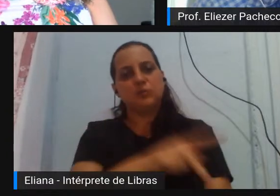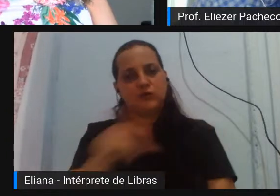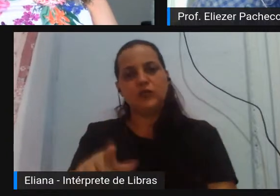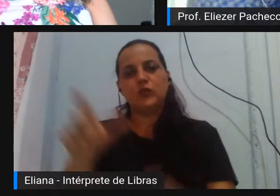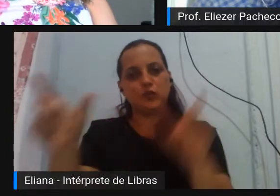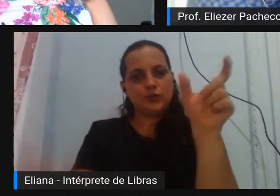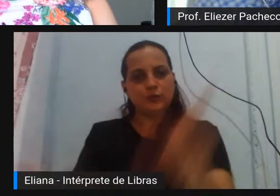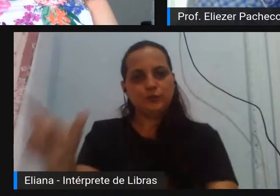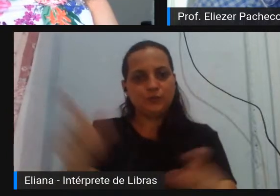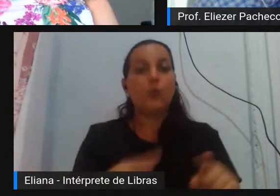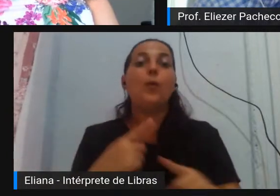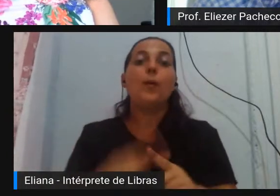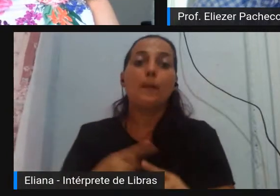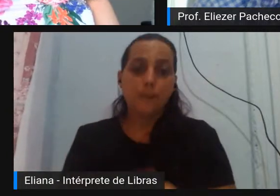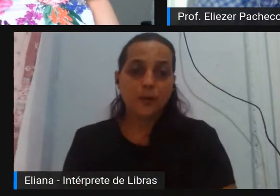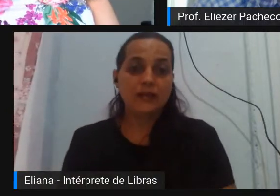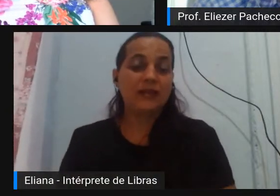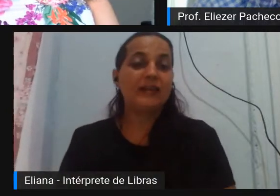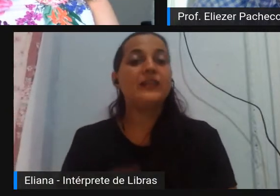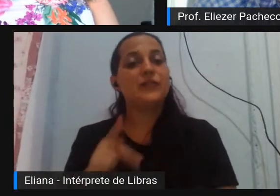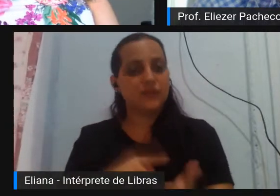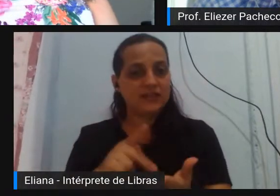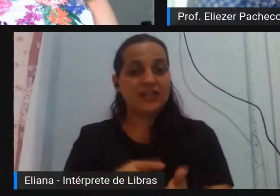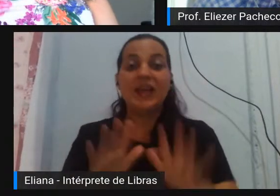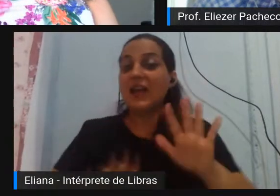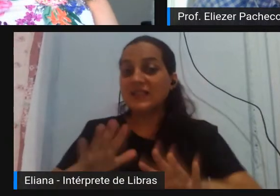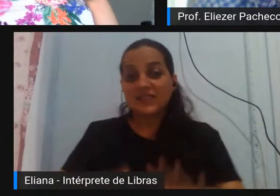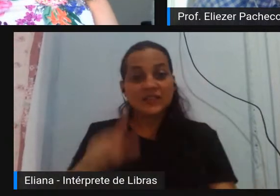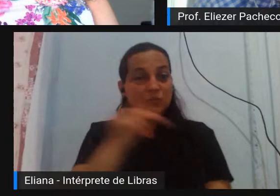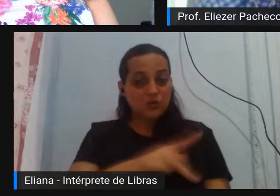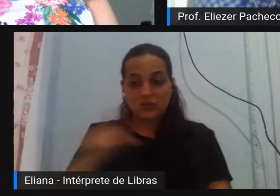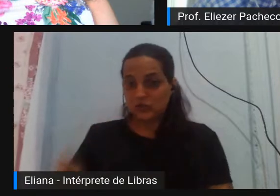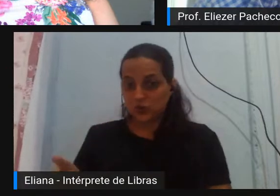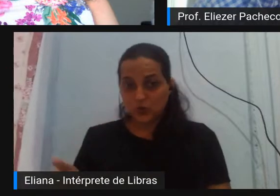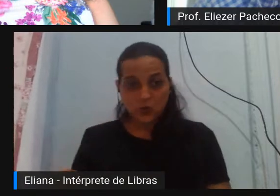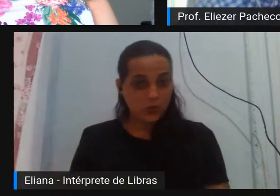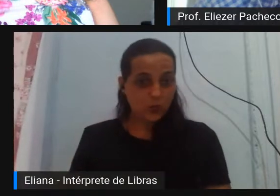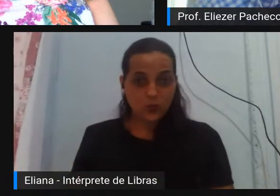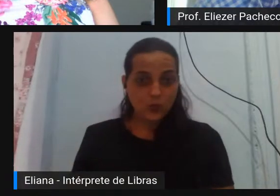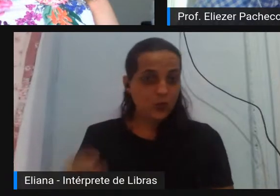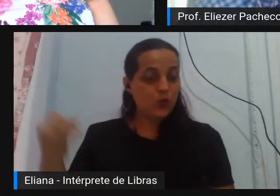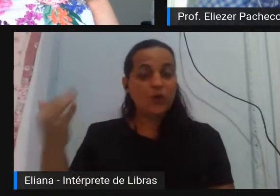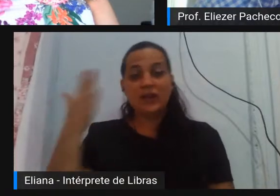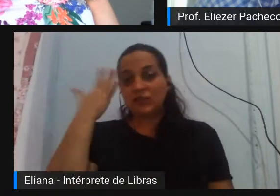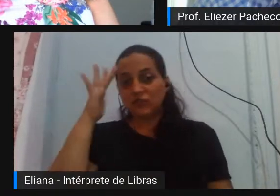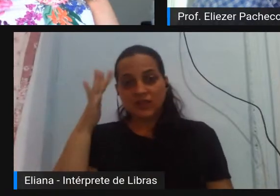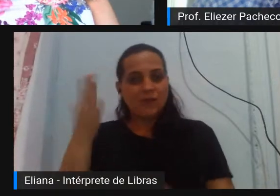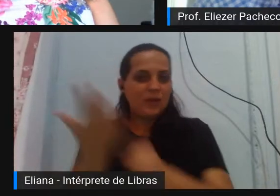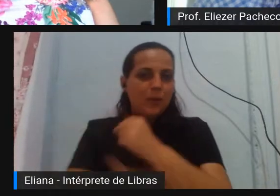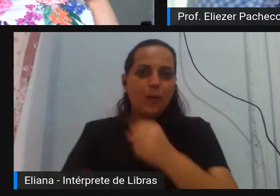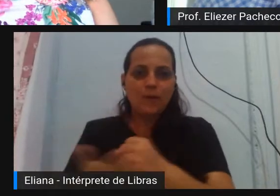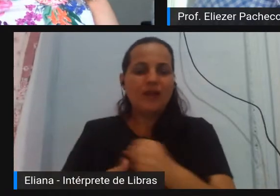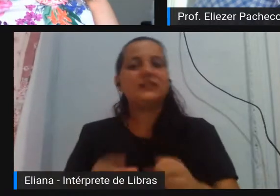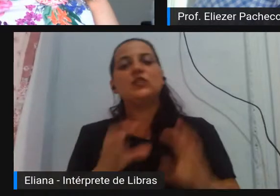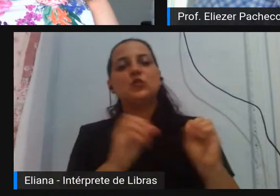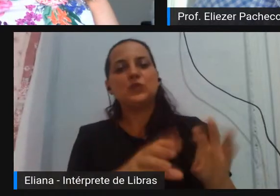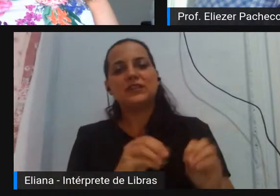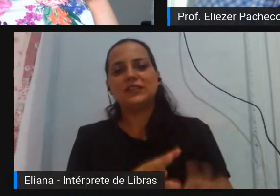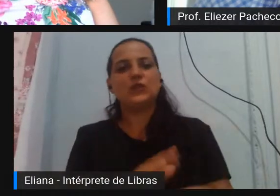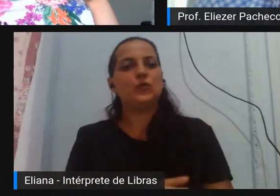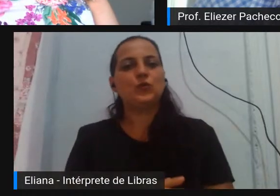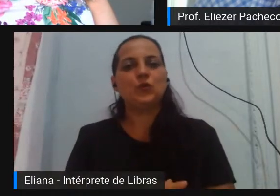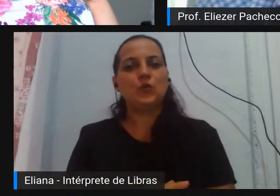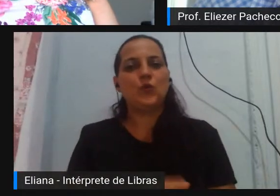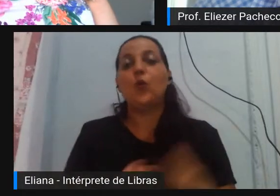casos em que os professores que não tiveram essa formação para a docência serem lançados